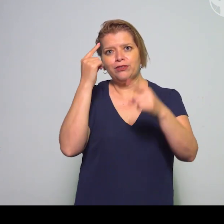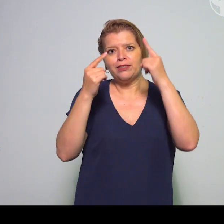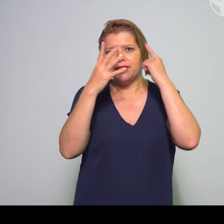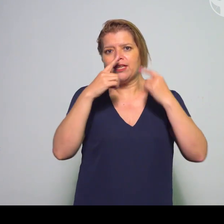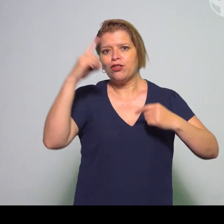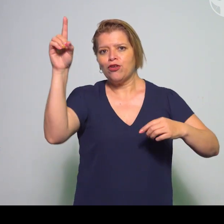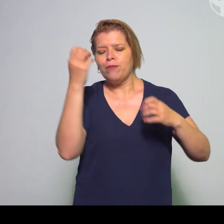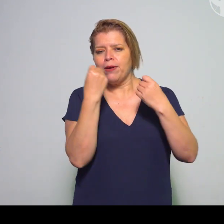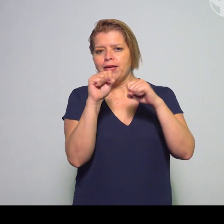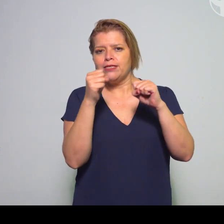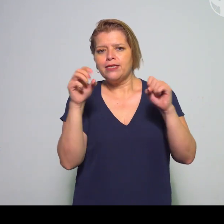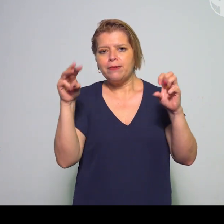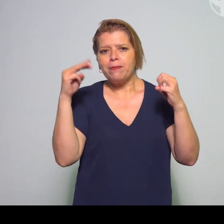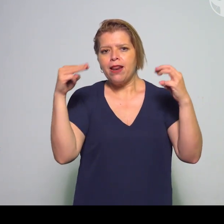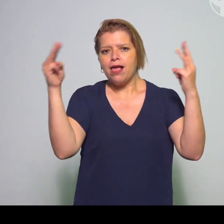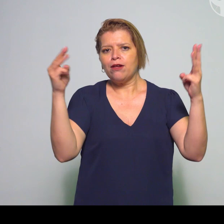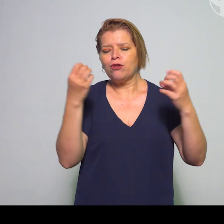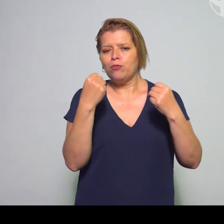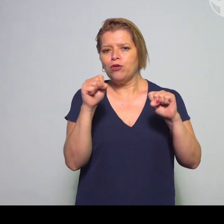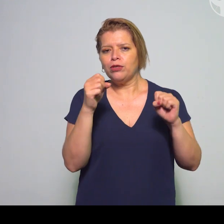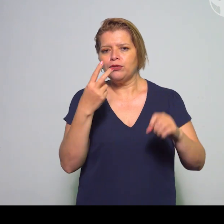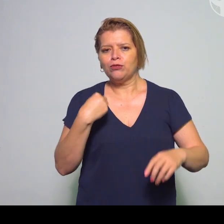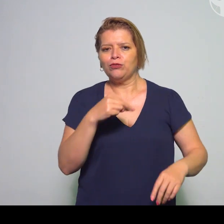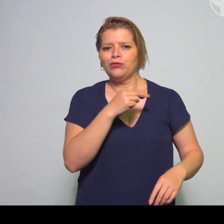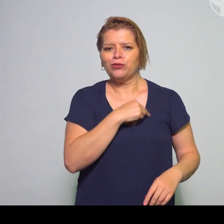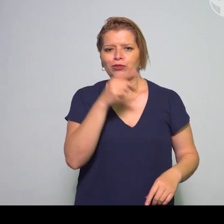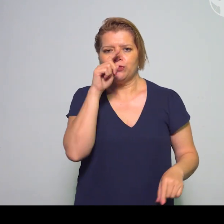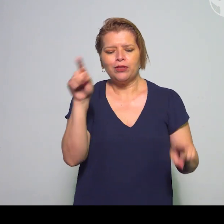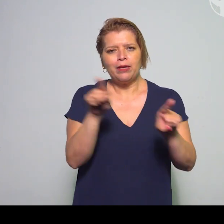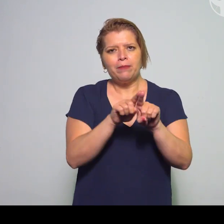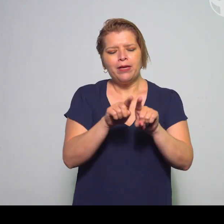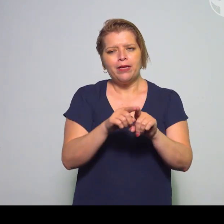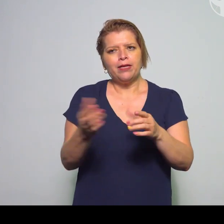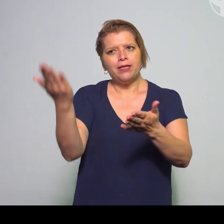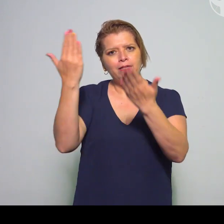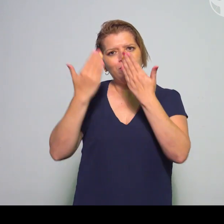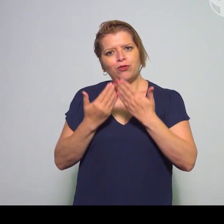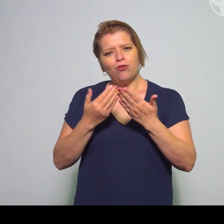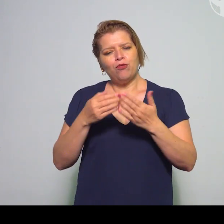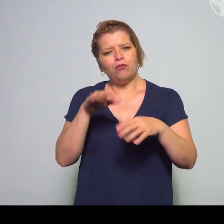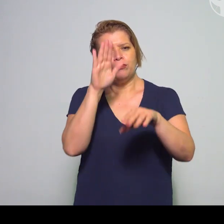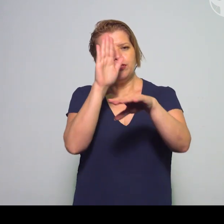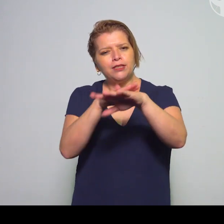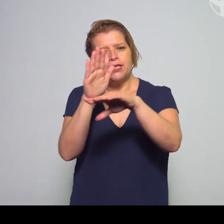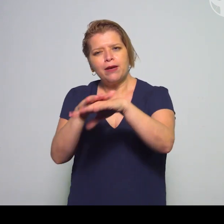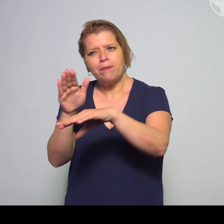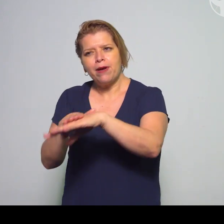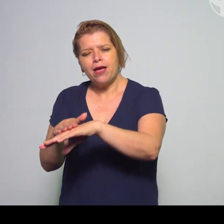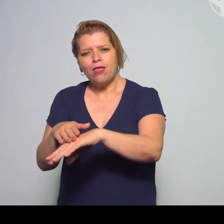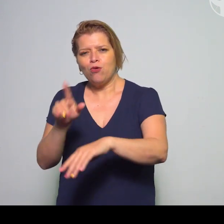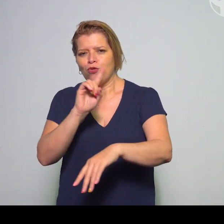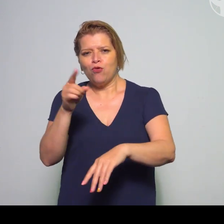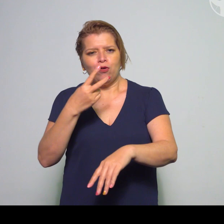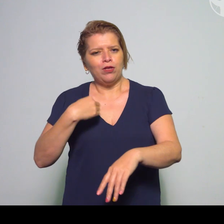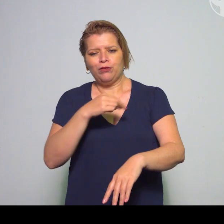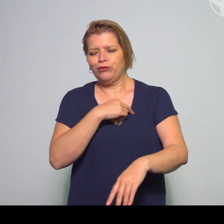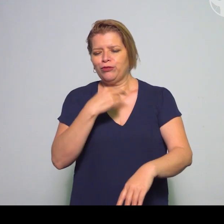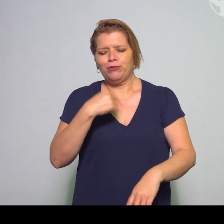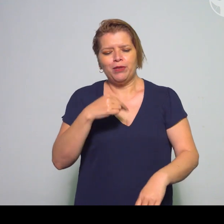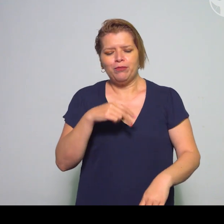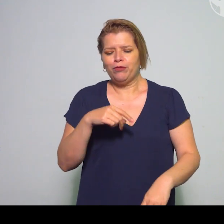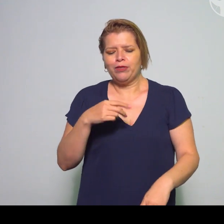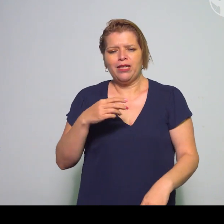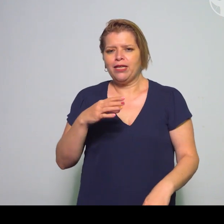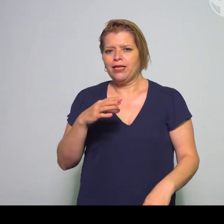hacer milagros en este proceso, como lo hizo con nosotros. Trajo un llamado que no se trata de Alejandro y María José y